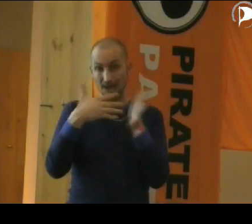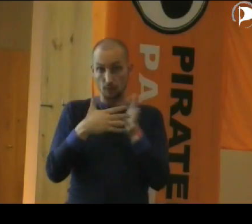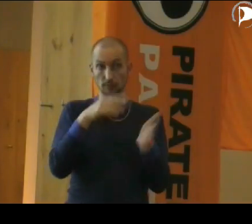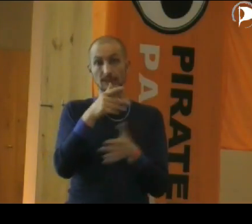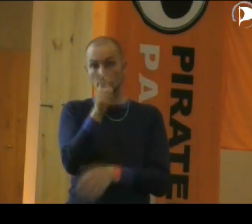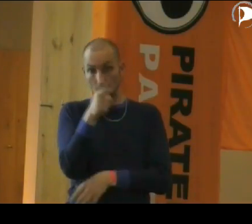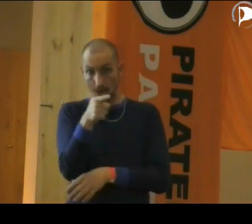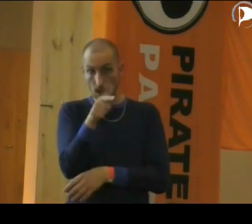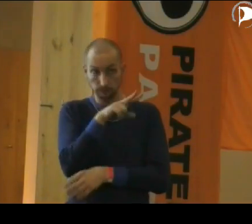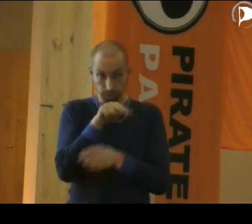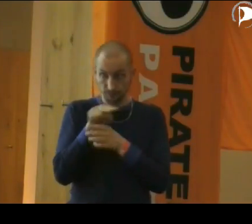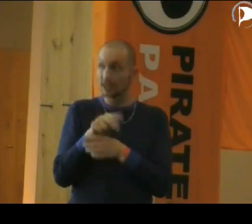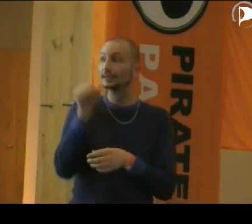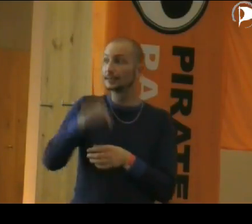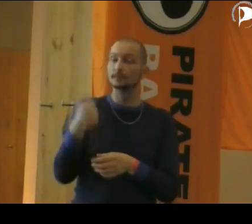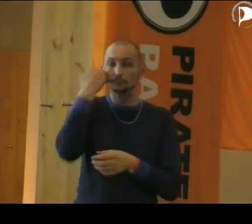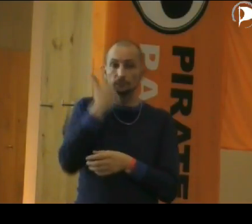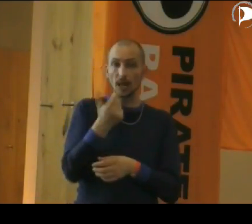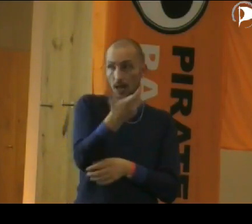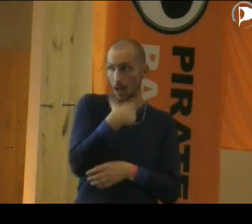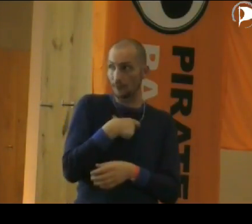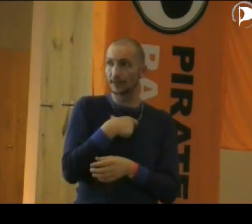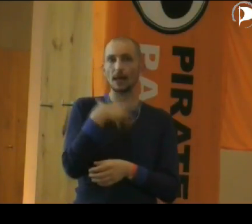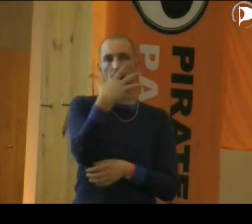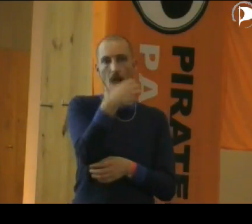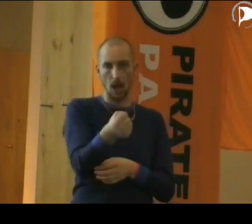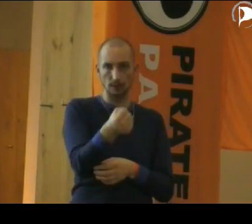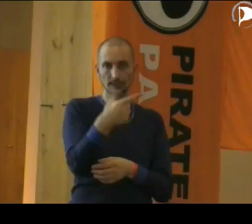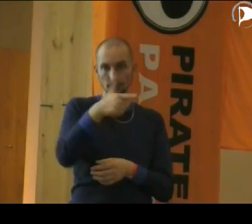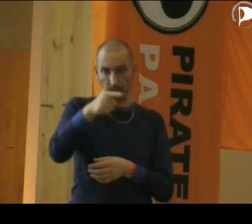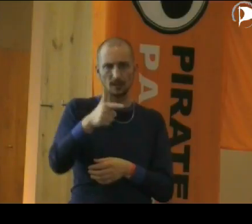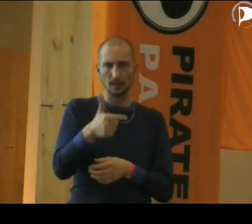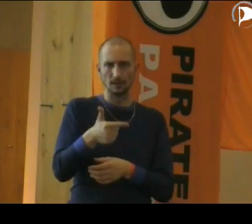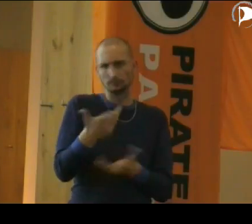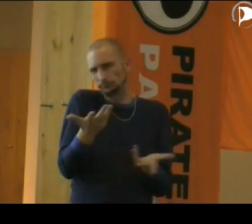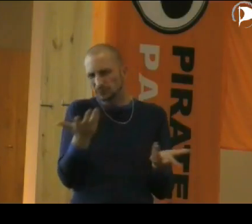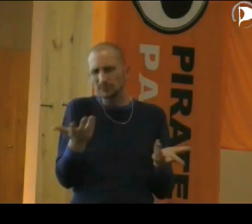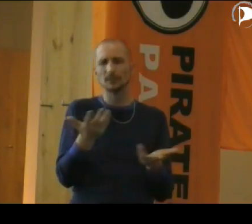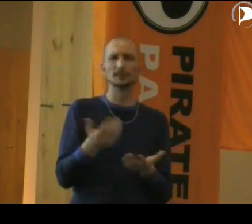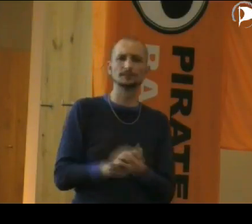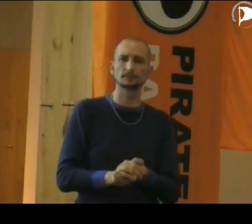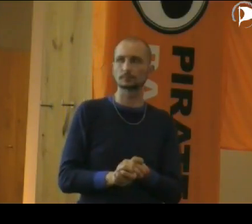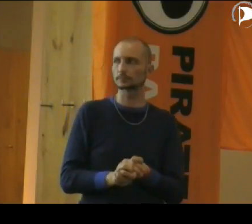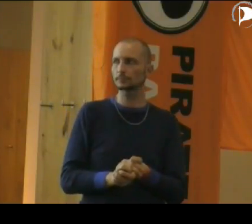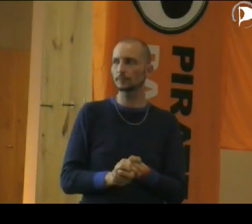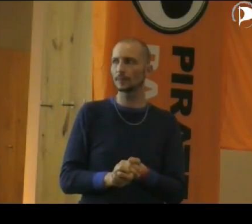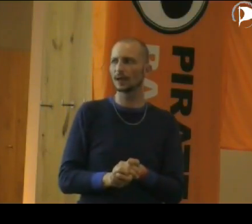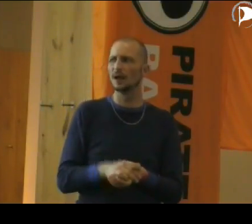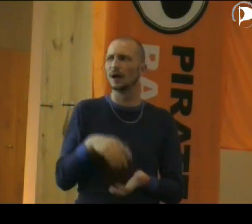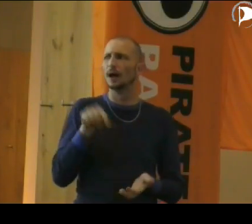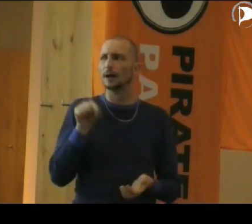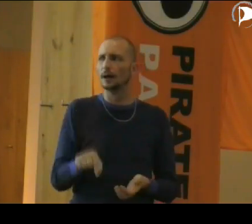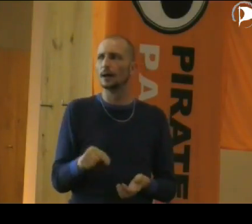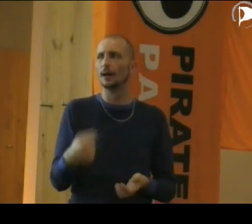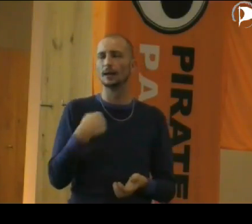und ich wurde gebeten die die auszuschalten oder schlagt mich tot das habe ich